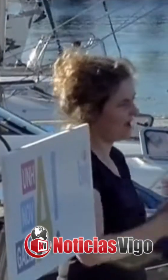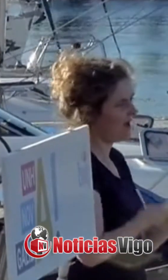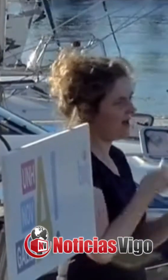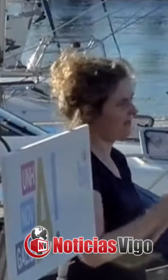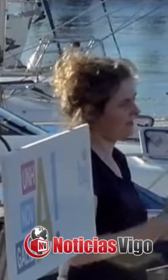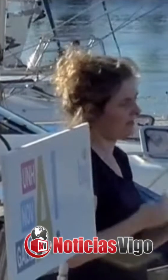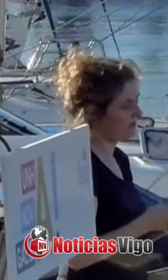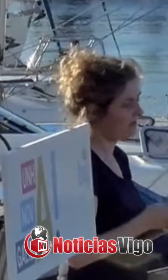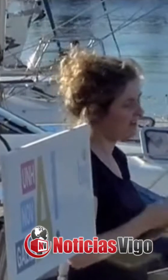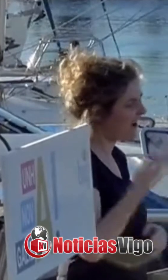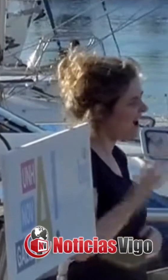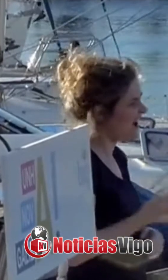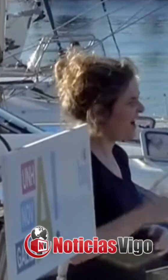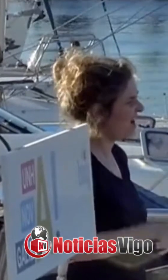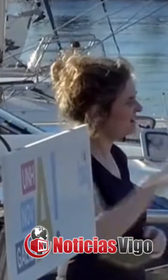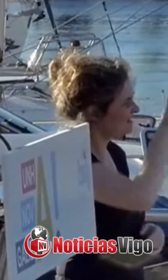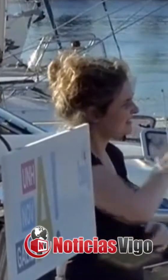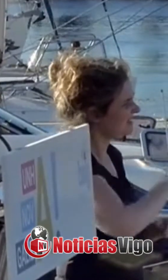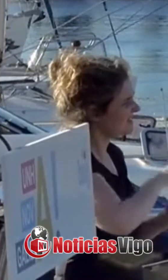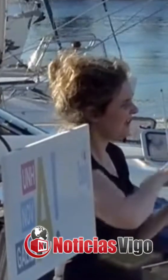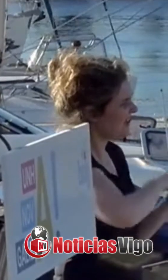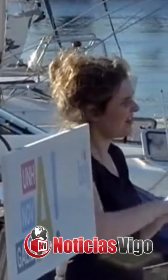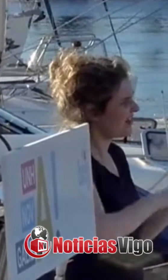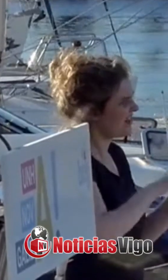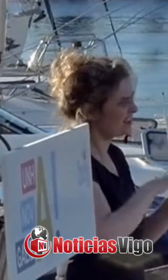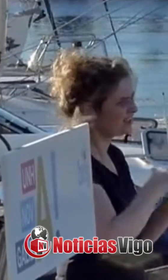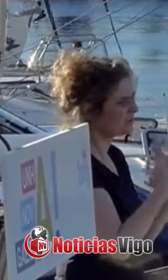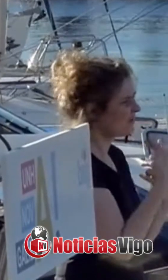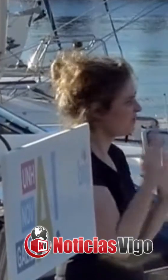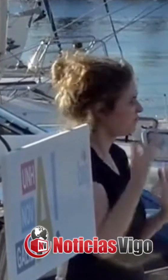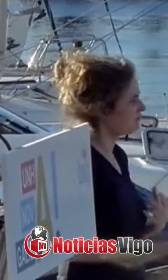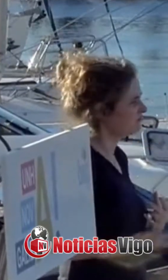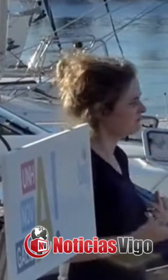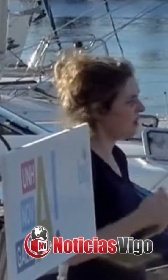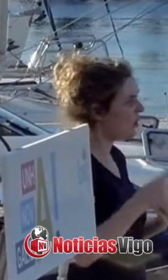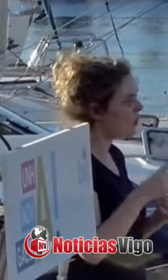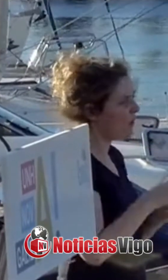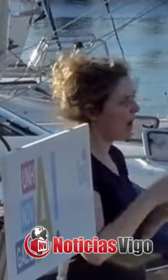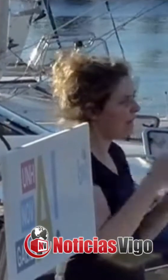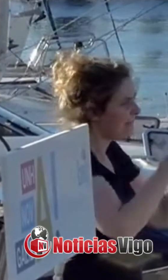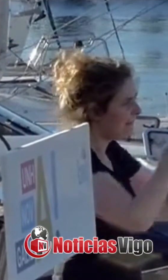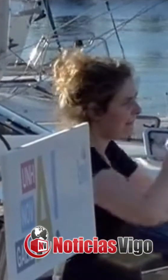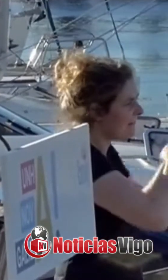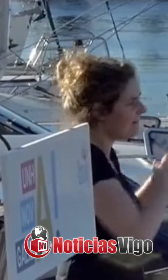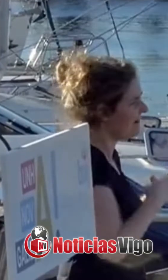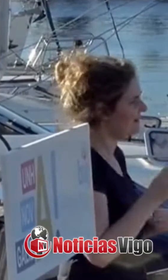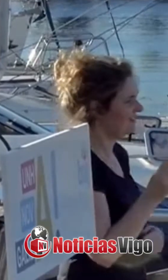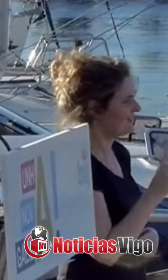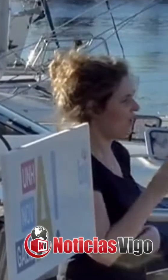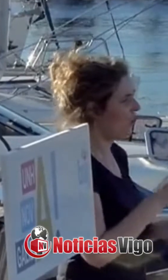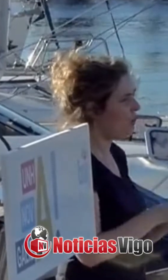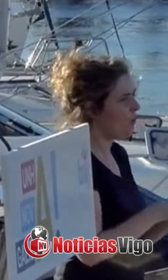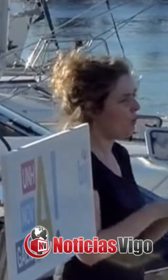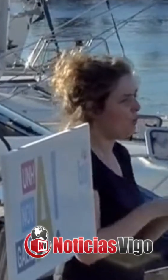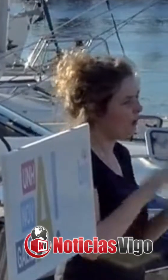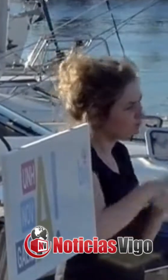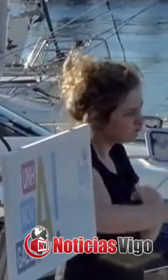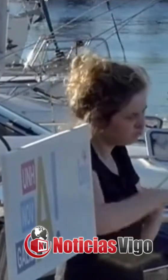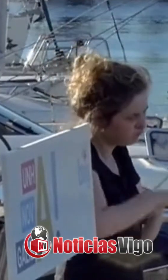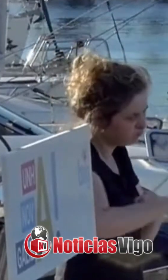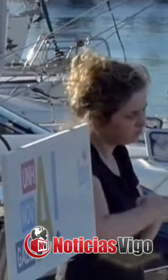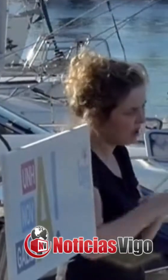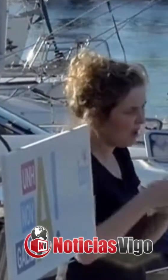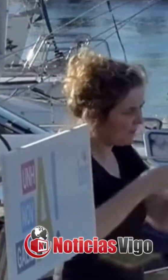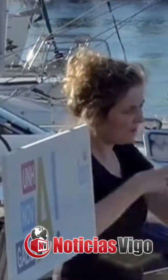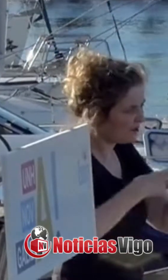grave situación na que está Galiza non se soluciona con parches, porque unha hemorraxia non se tapona con unha tirita. É